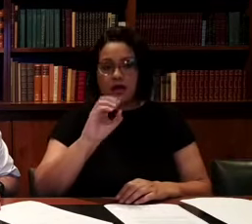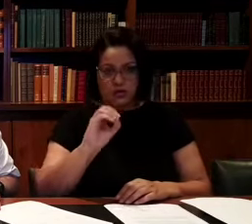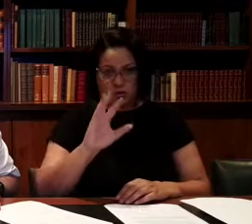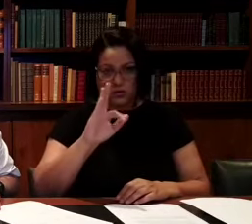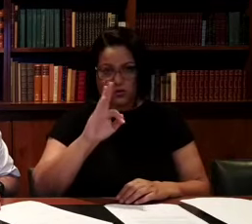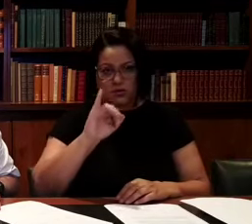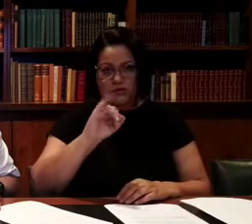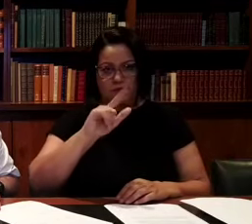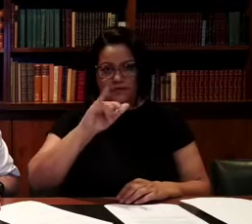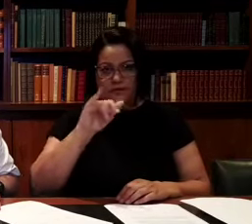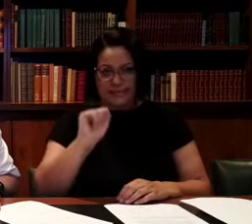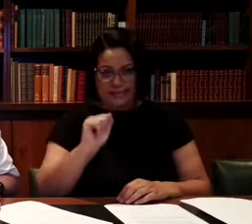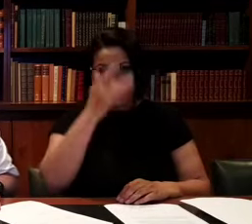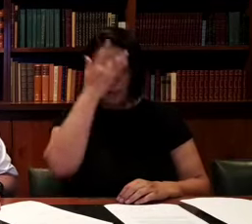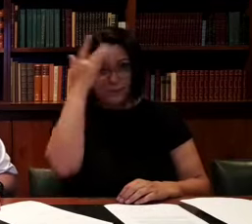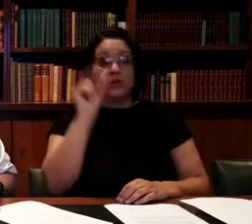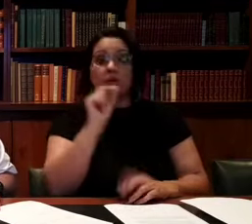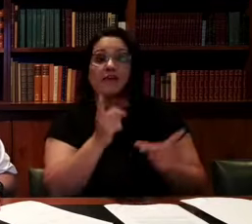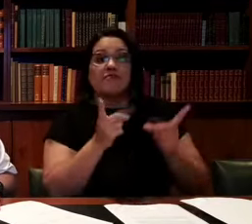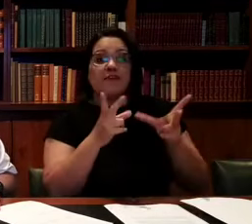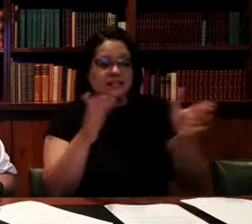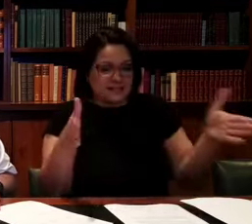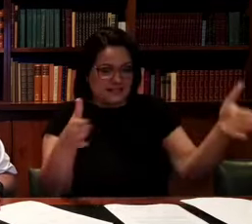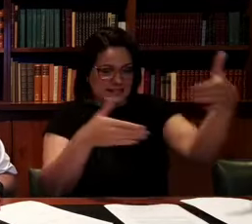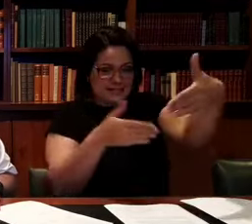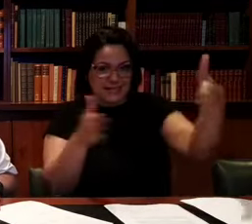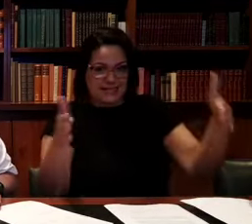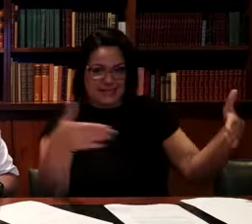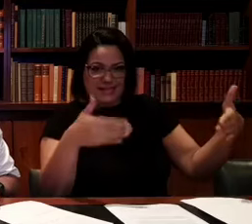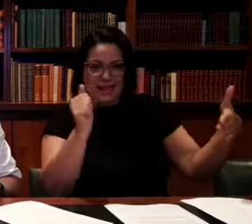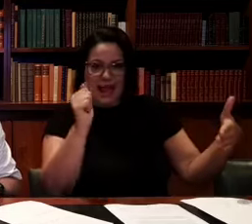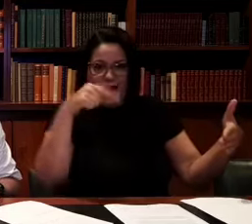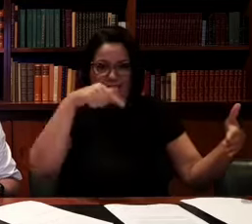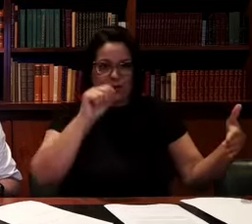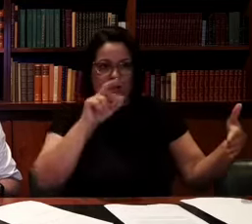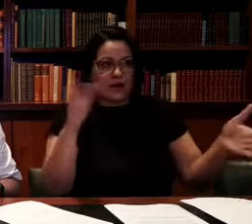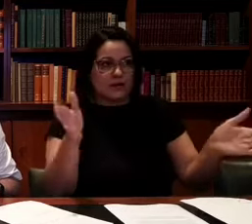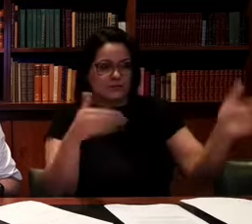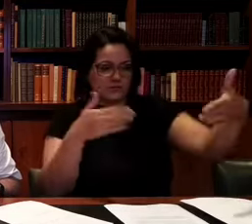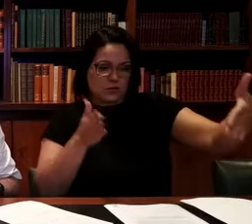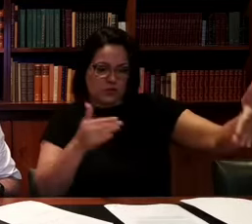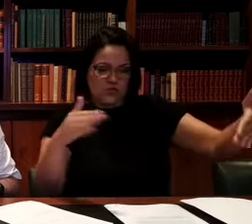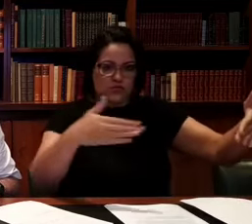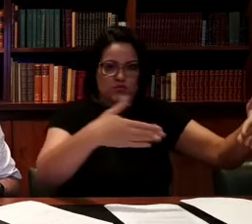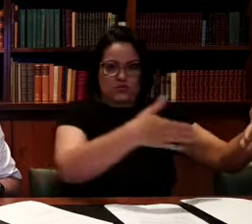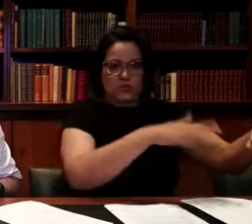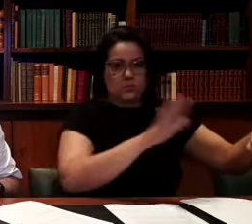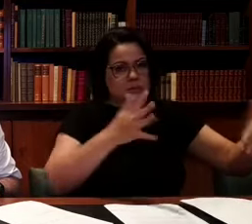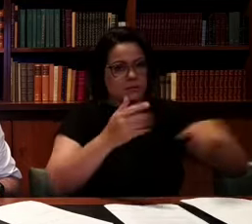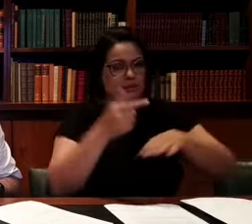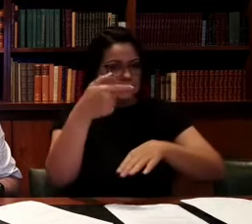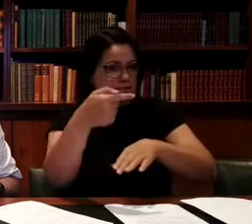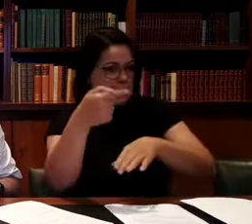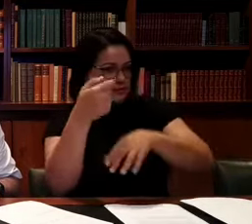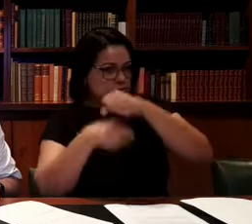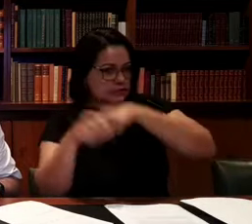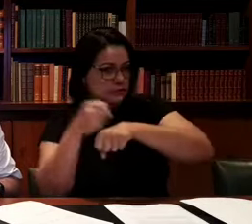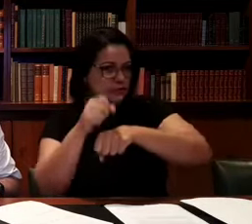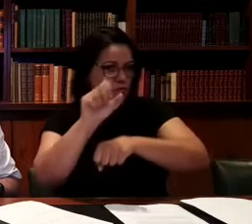vivem do aquário do peixe ornamental desde quase oito anos 78